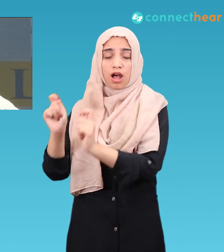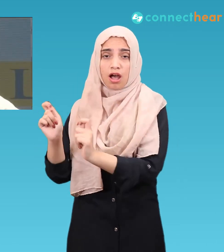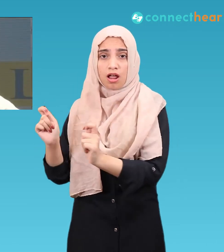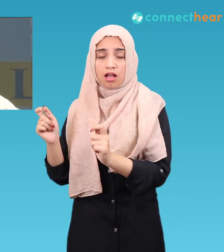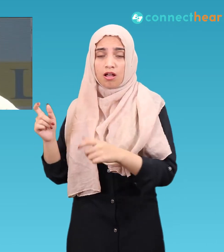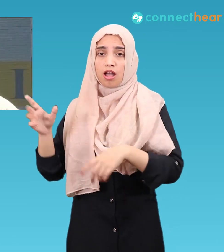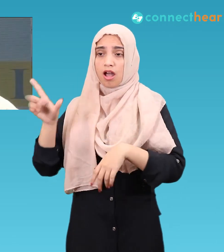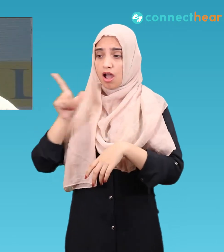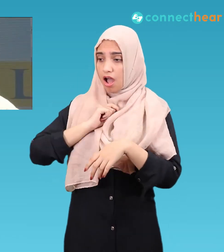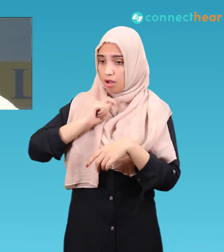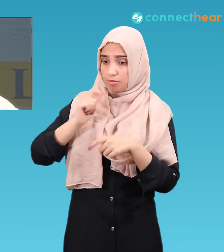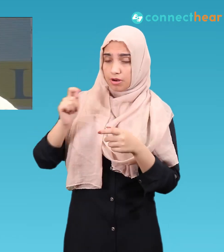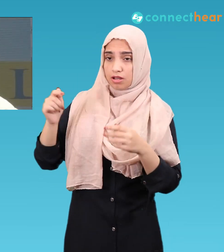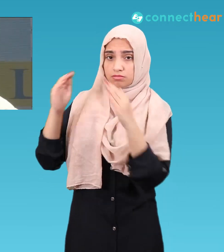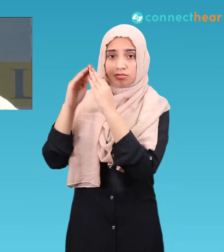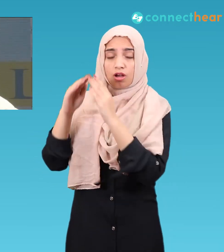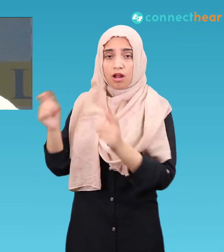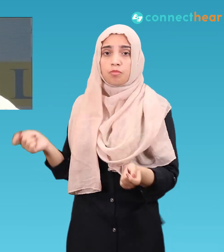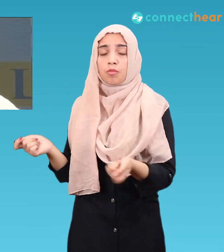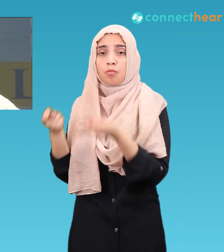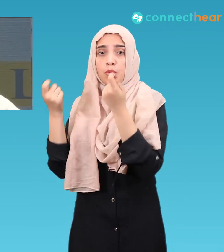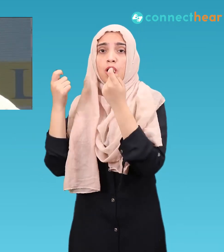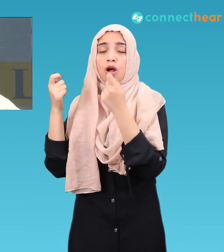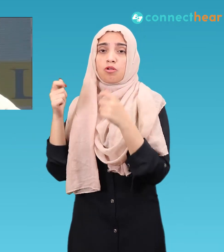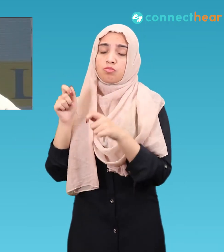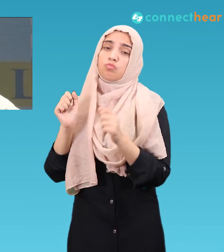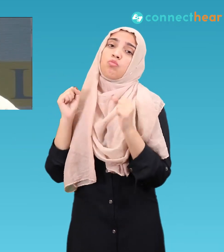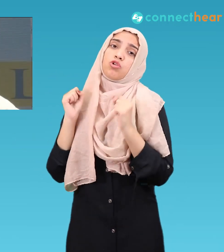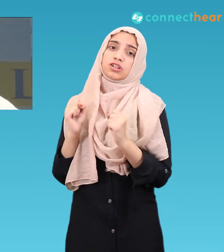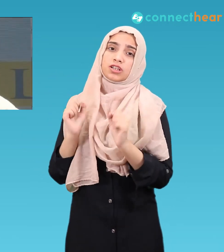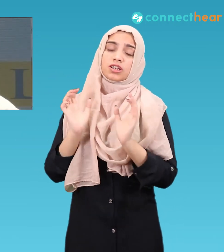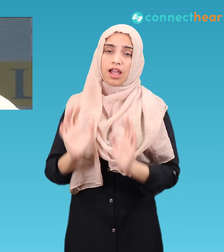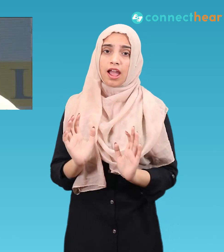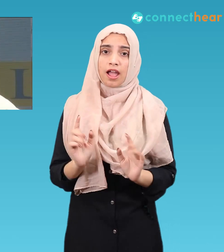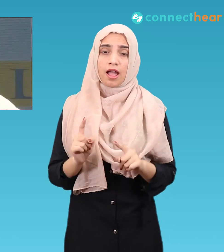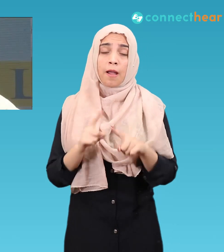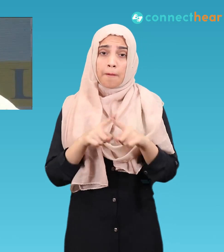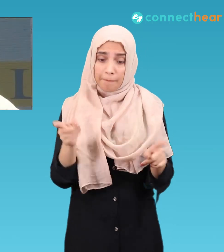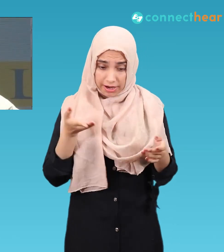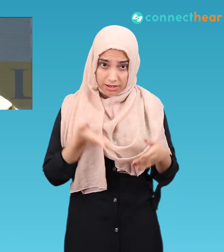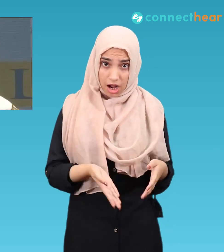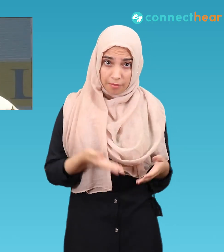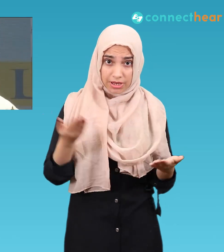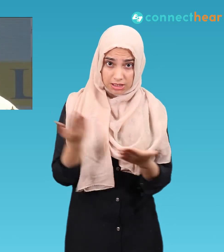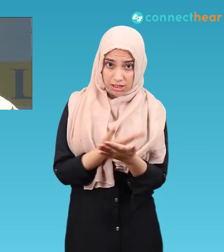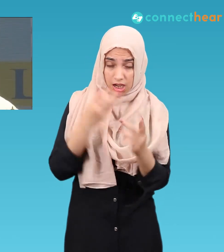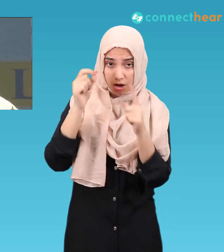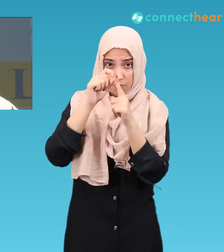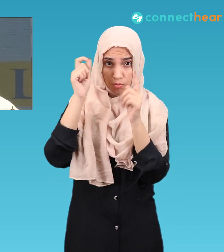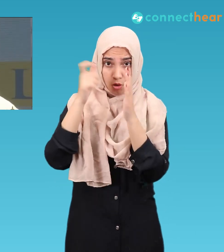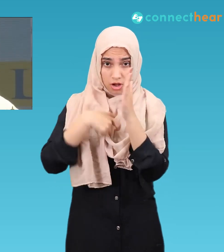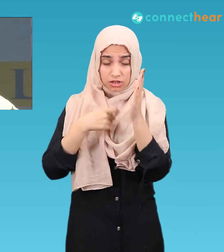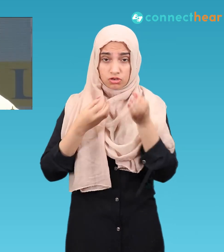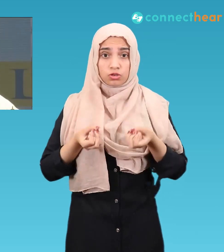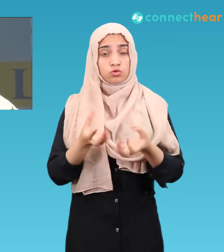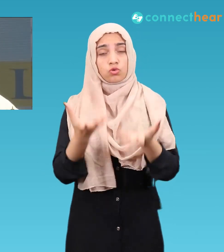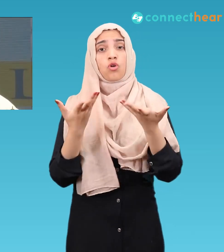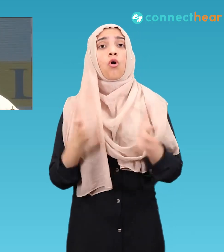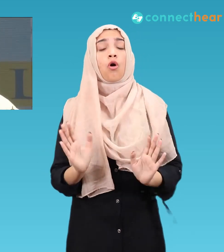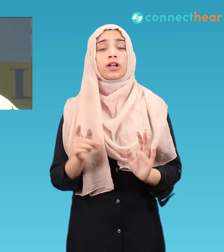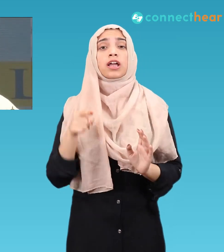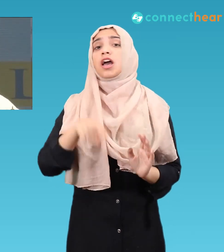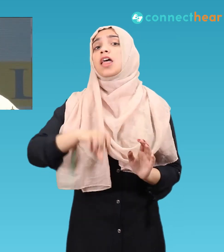ये जो आज हमने ये आगाज़ किया है, ये सिर्फ इसलिए किया कि अब हमने एक नया कानून ले आए हैं।